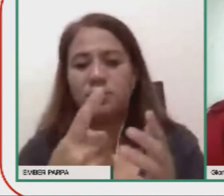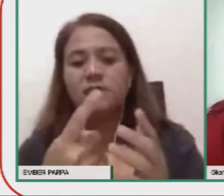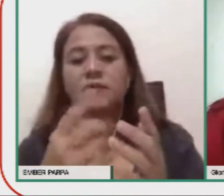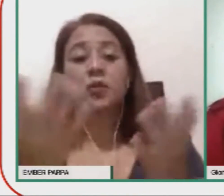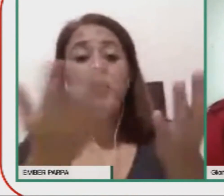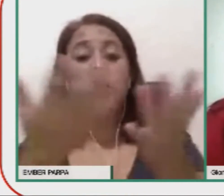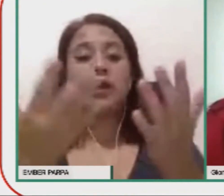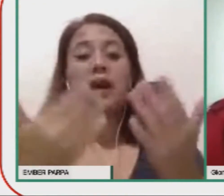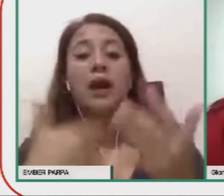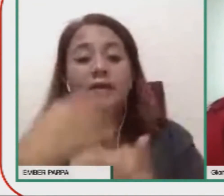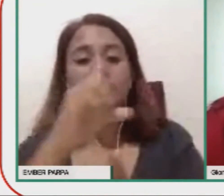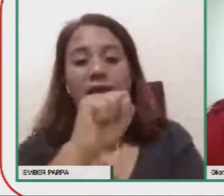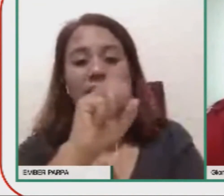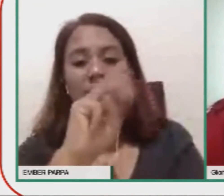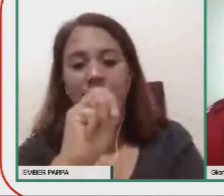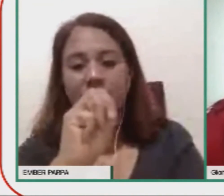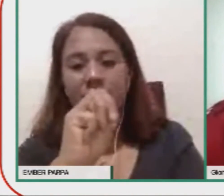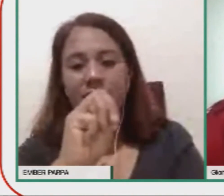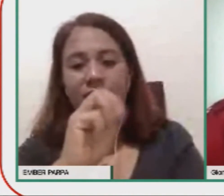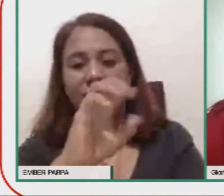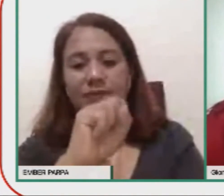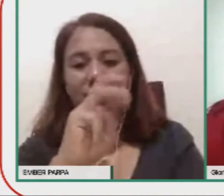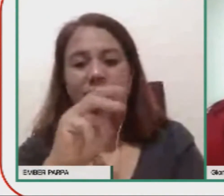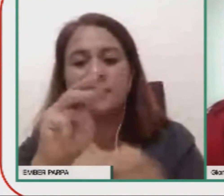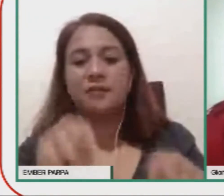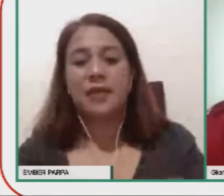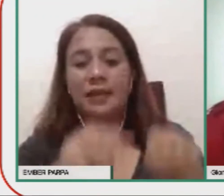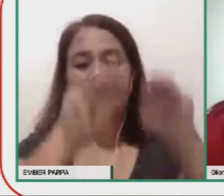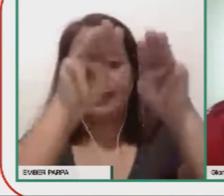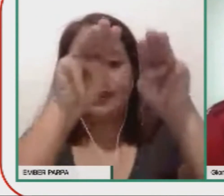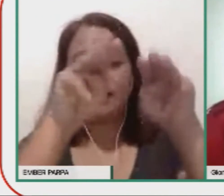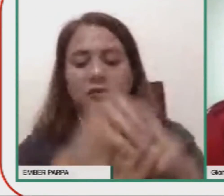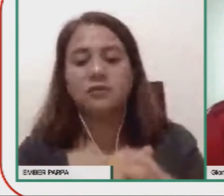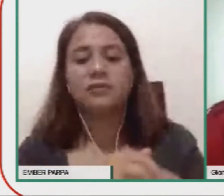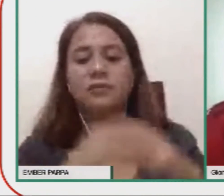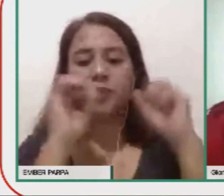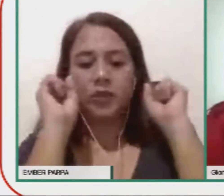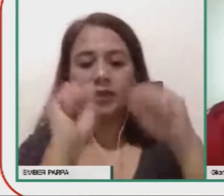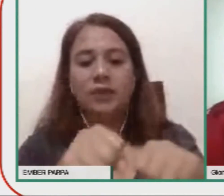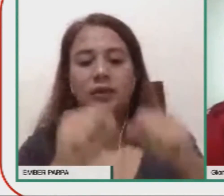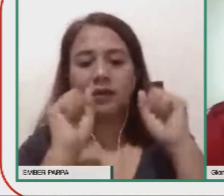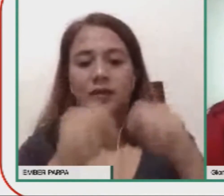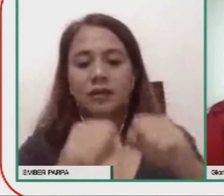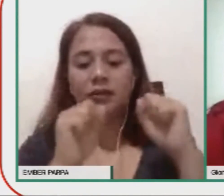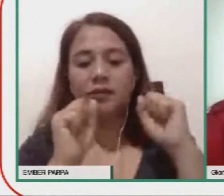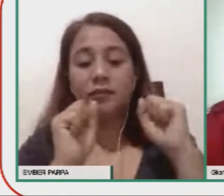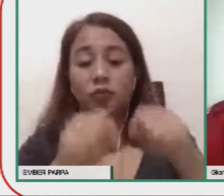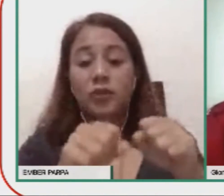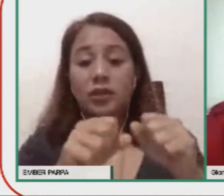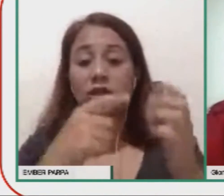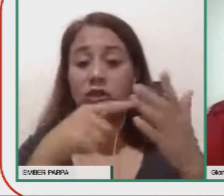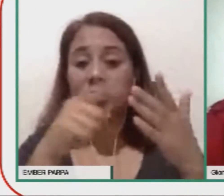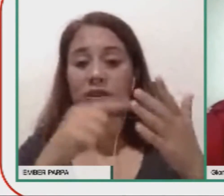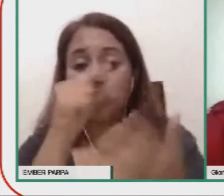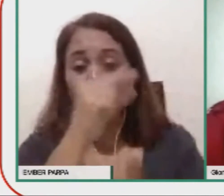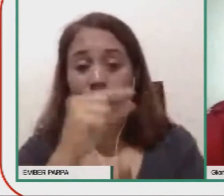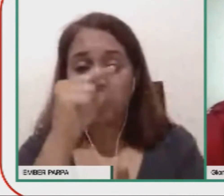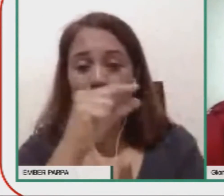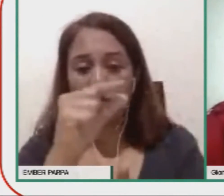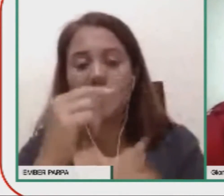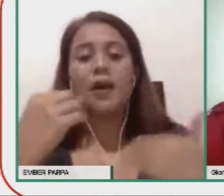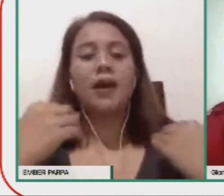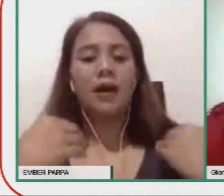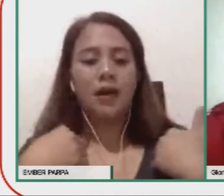po sa SM Marikina. Pwede po kayong tumingin sa Google. Pwede